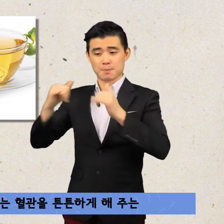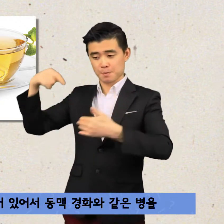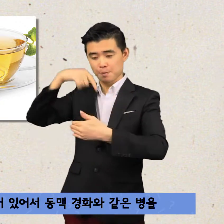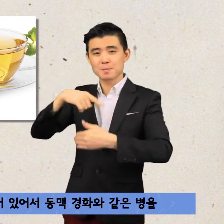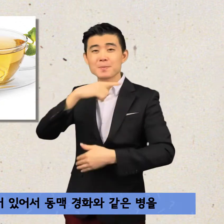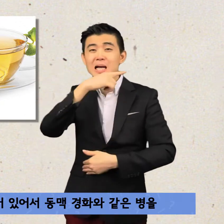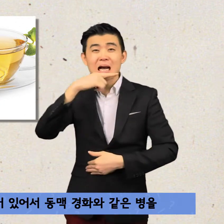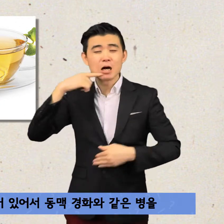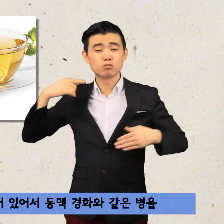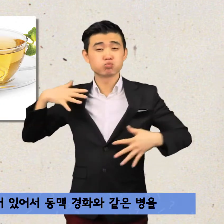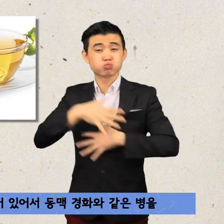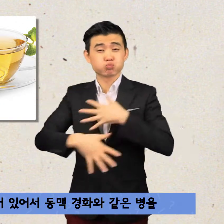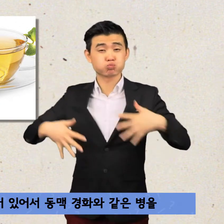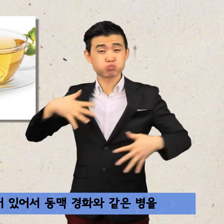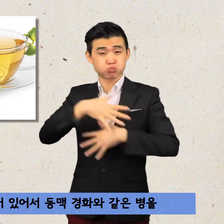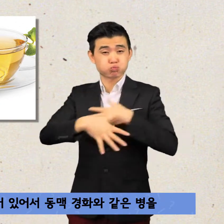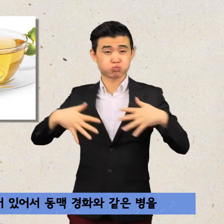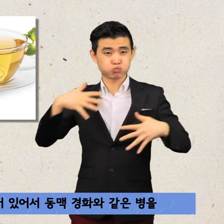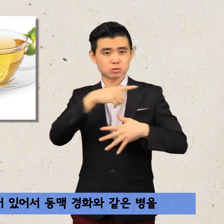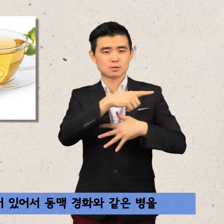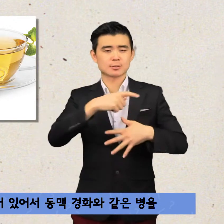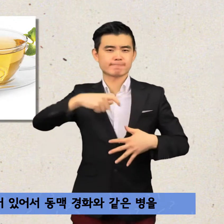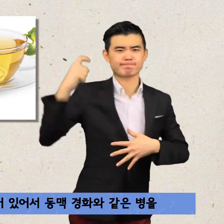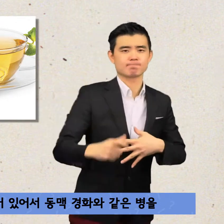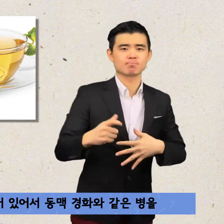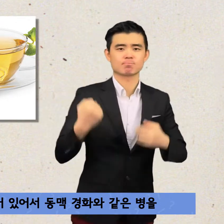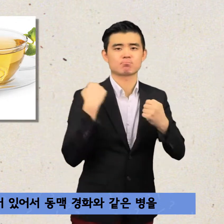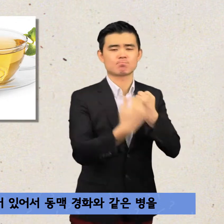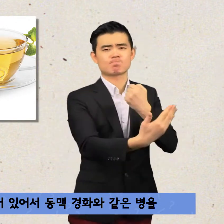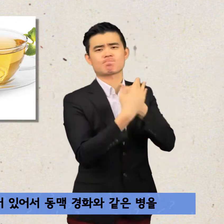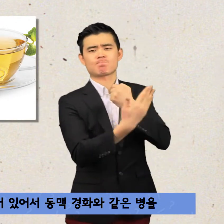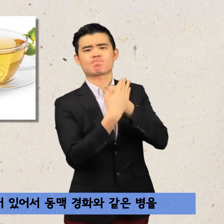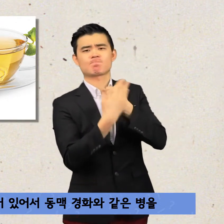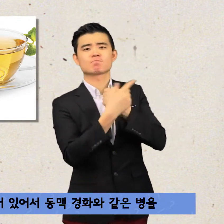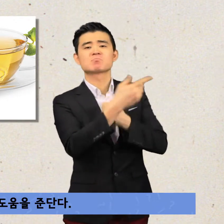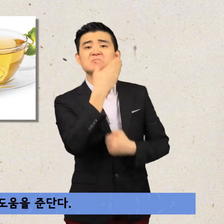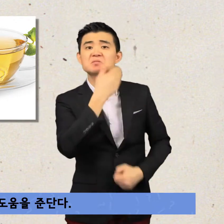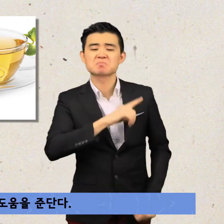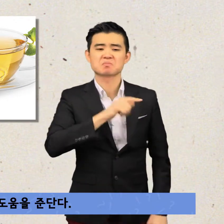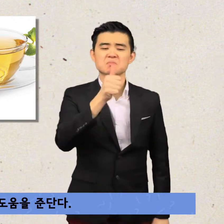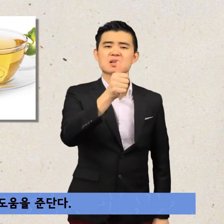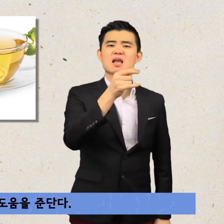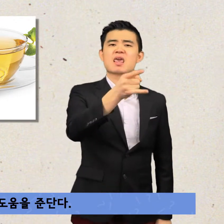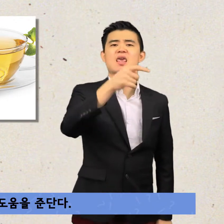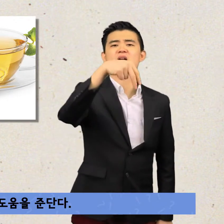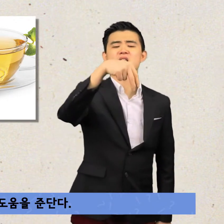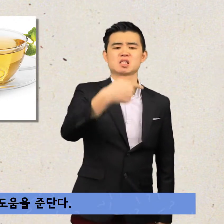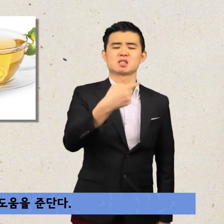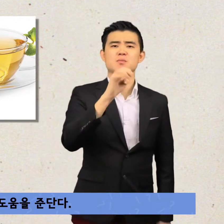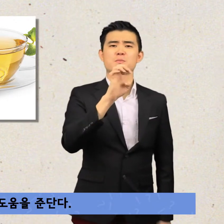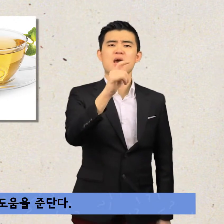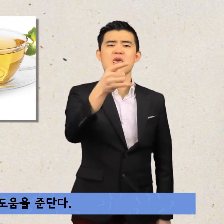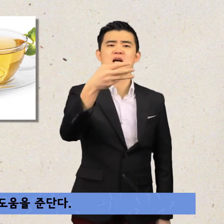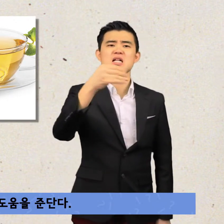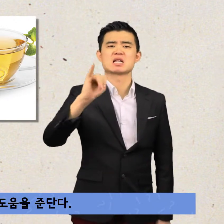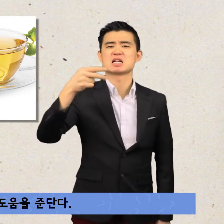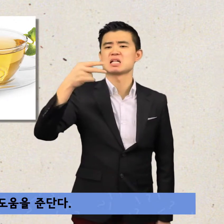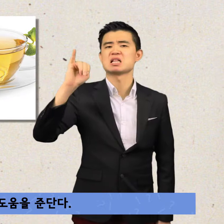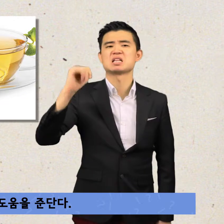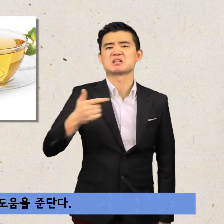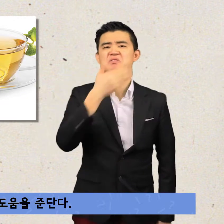해스페리딘이라는 성분이 들어 있어서 동맥 경화와 같은 병을